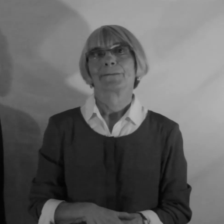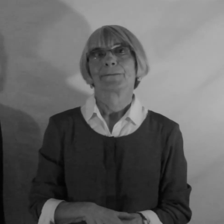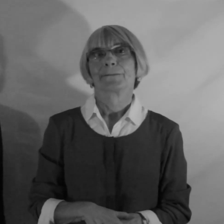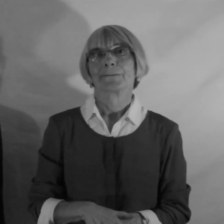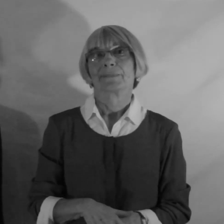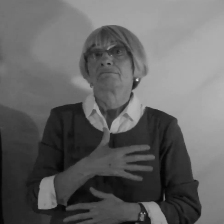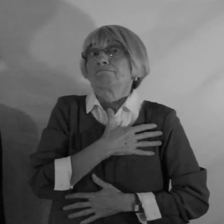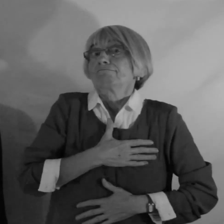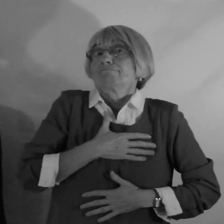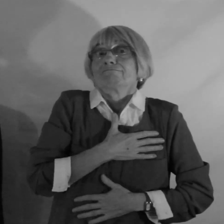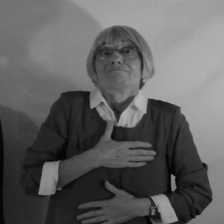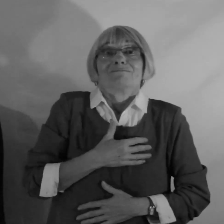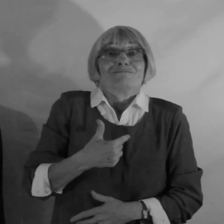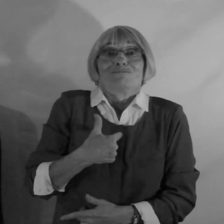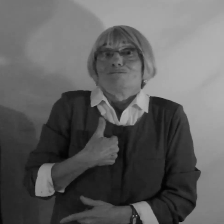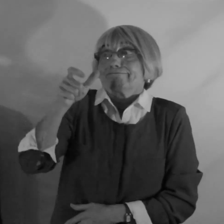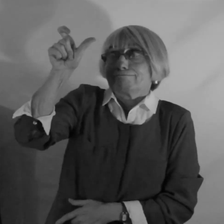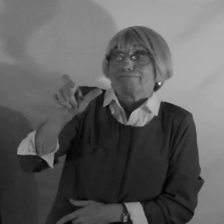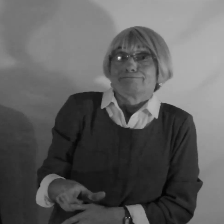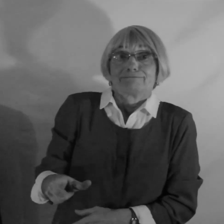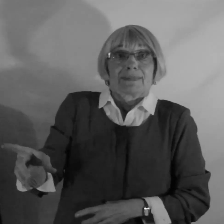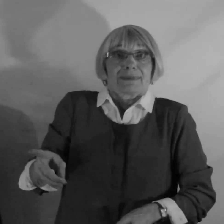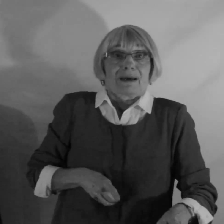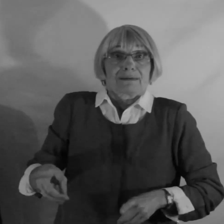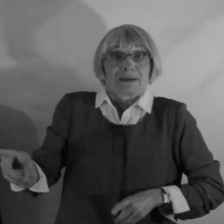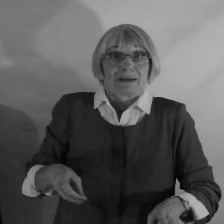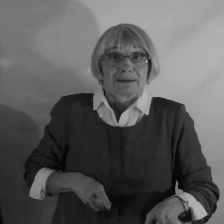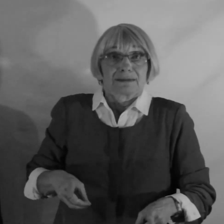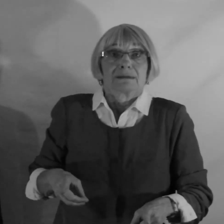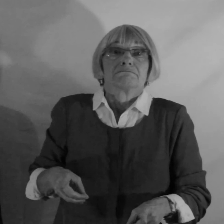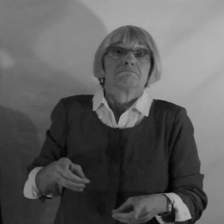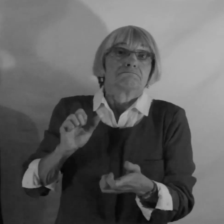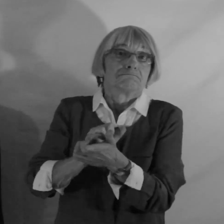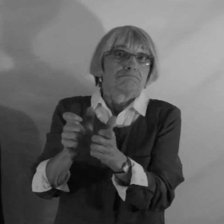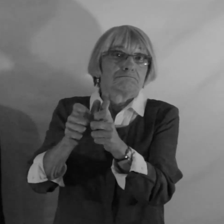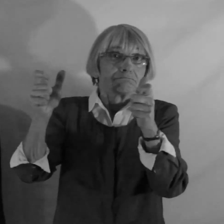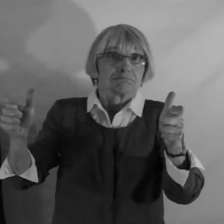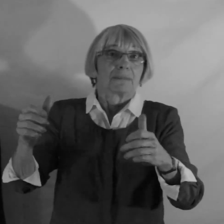Pour ma plus grande joie, Brigitte Morel, directrice des éditions des Grandes Personnes,